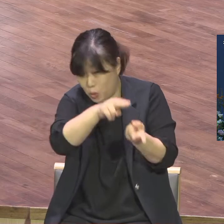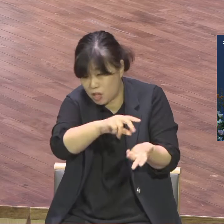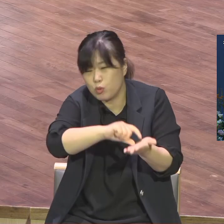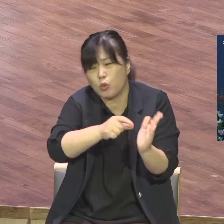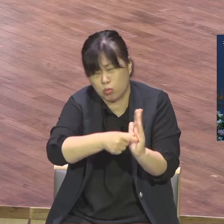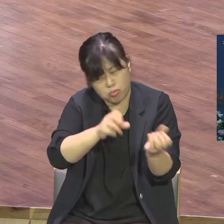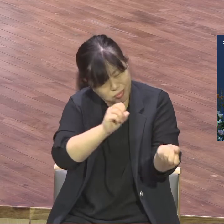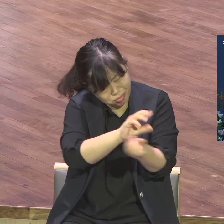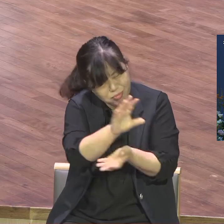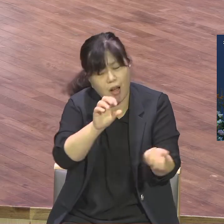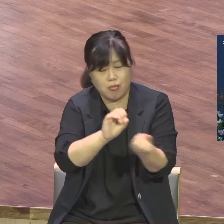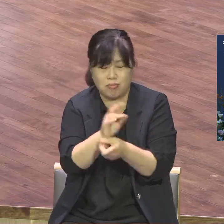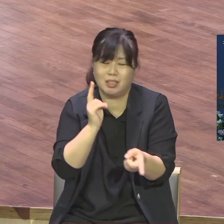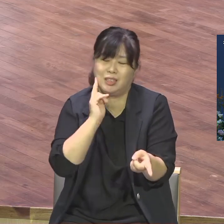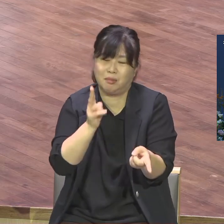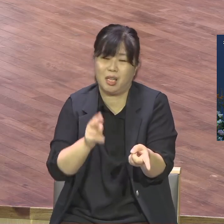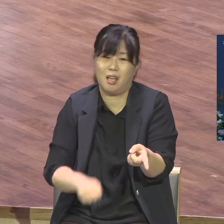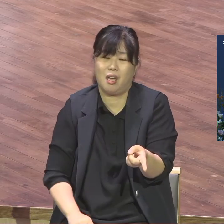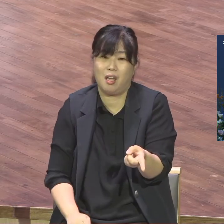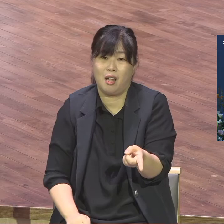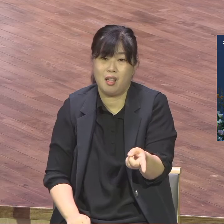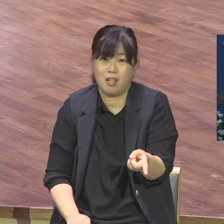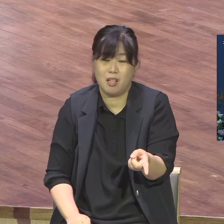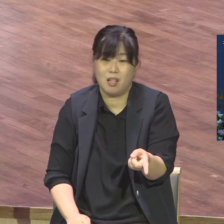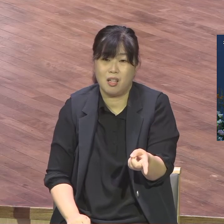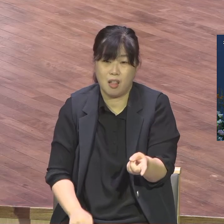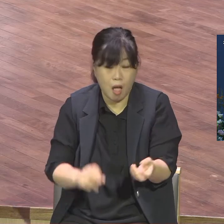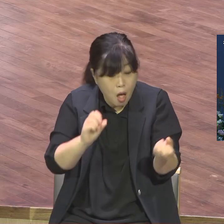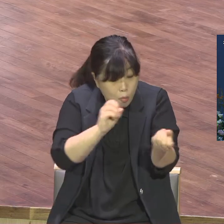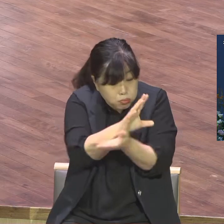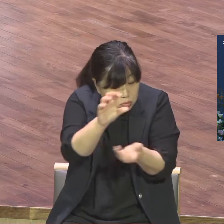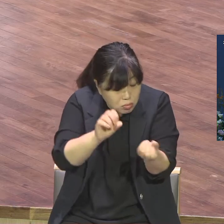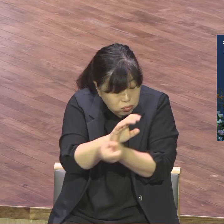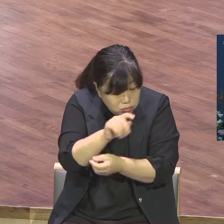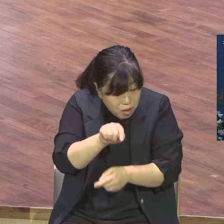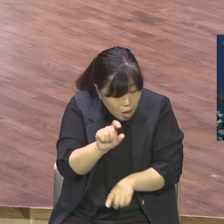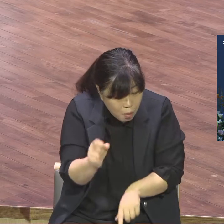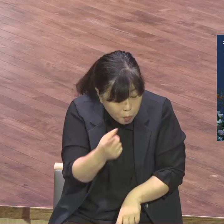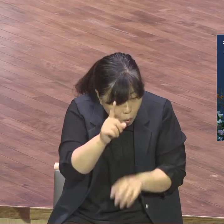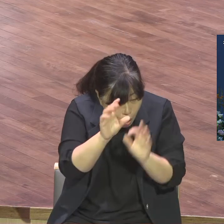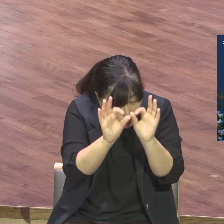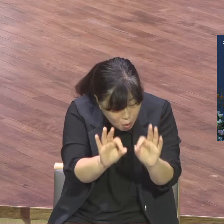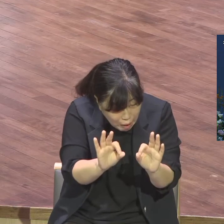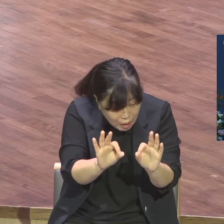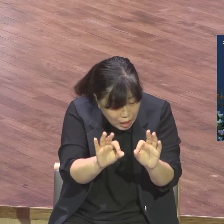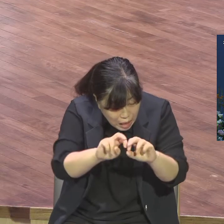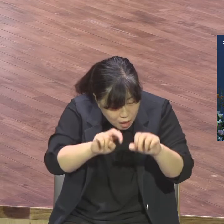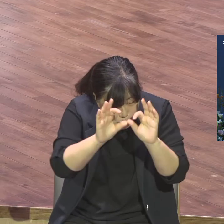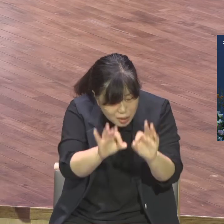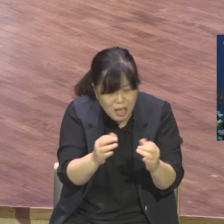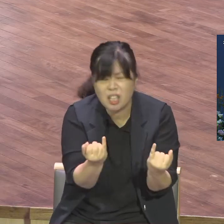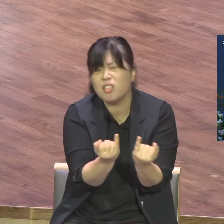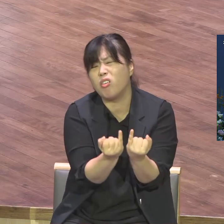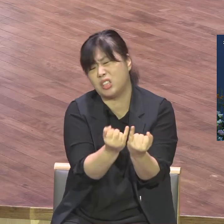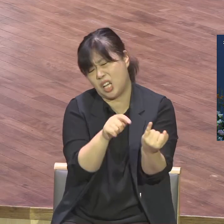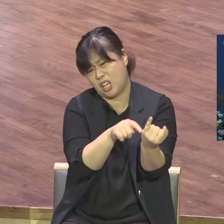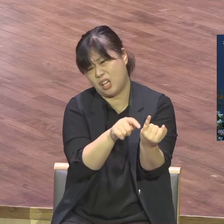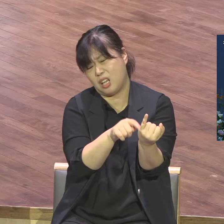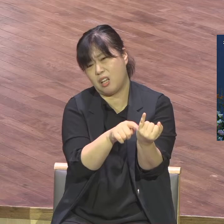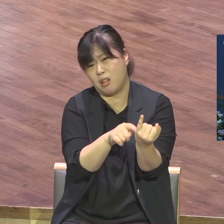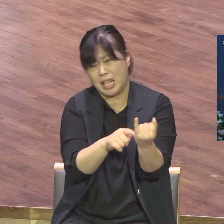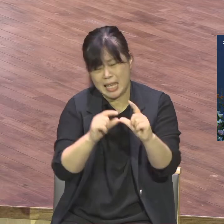당시에 이 분쟁 가운데 있는 일부 여성들이 뭐 이 복음에 합당하지 않고